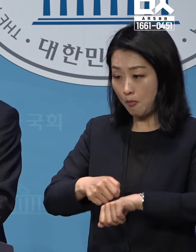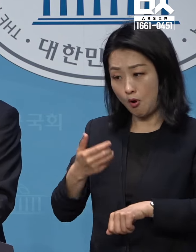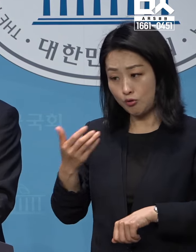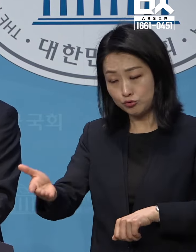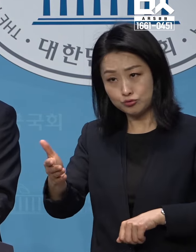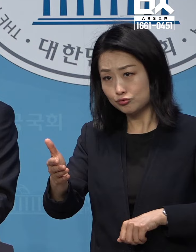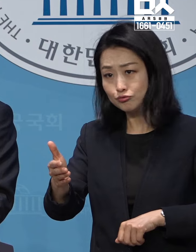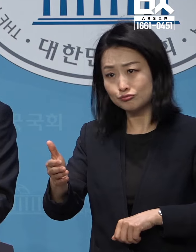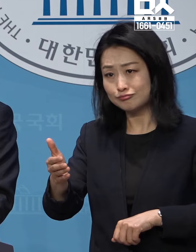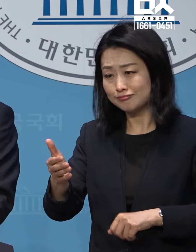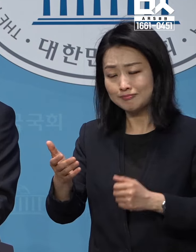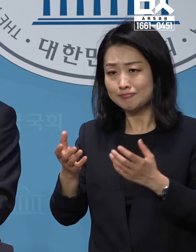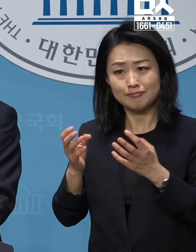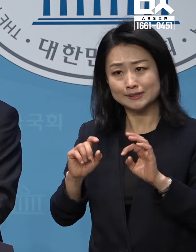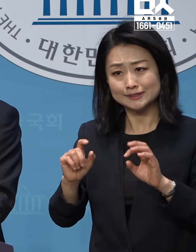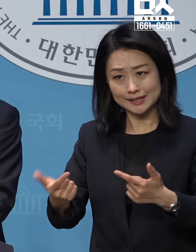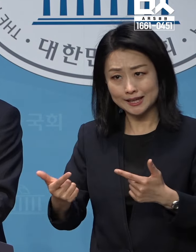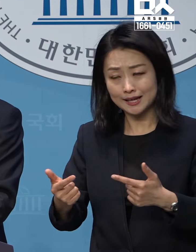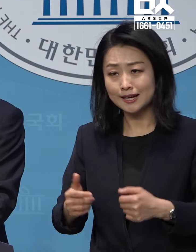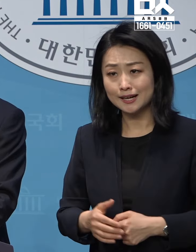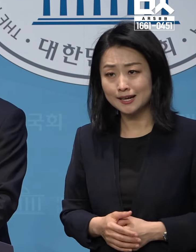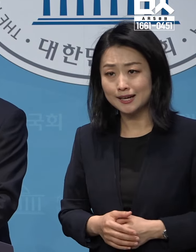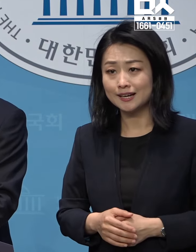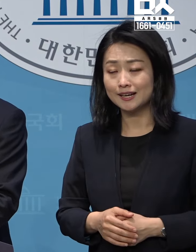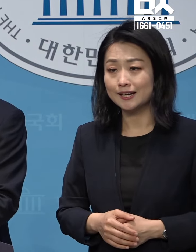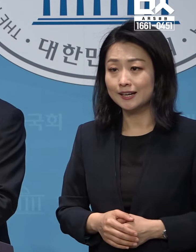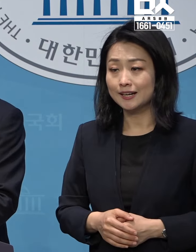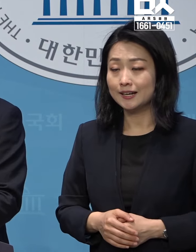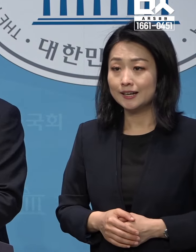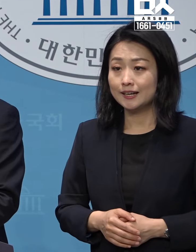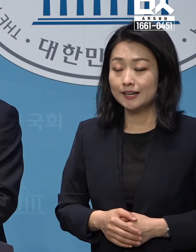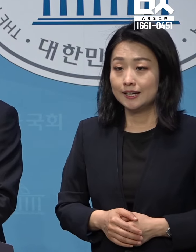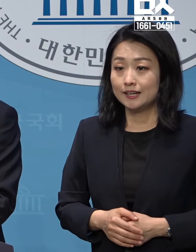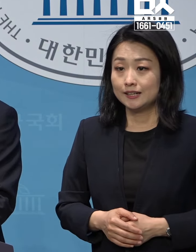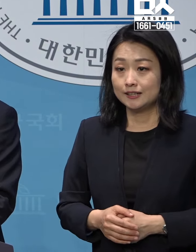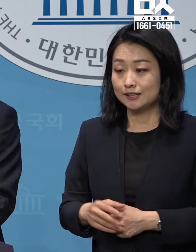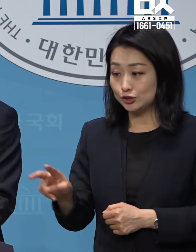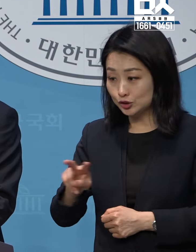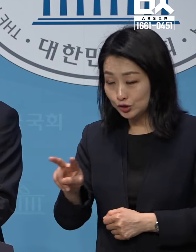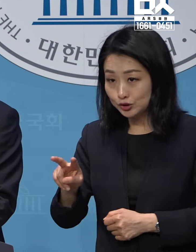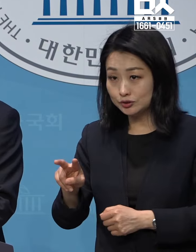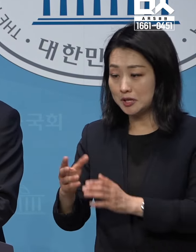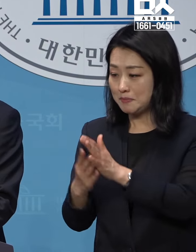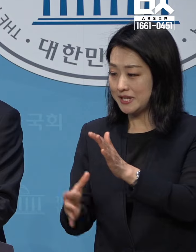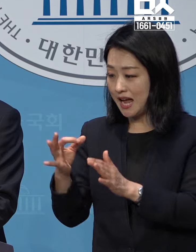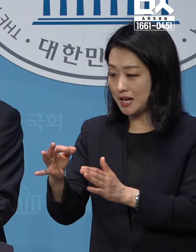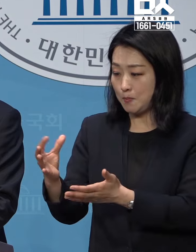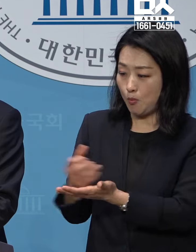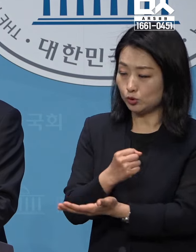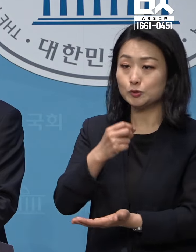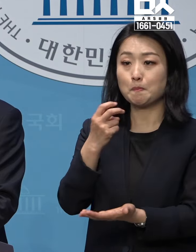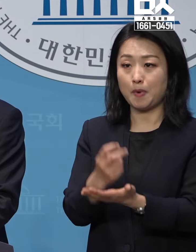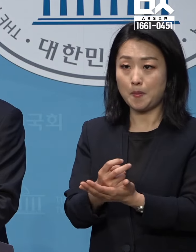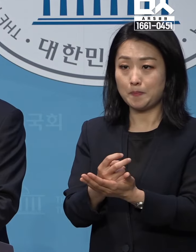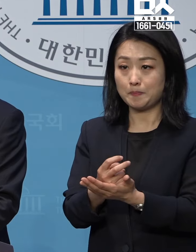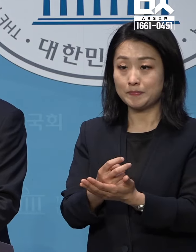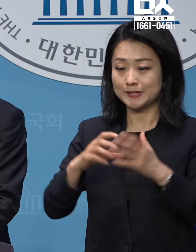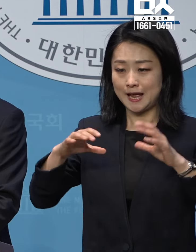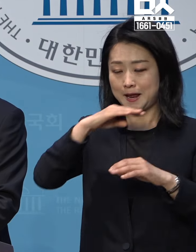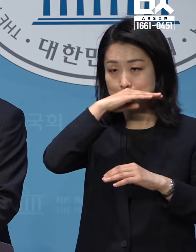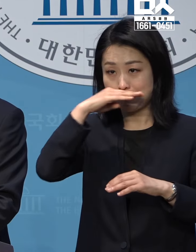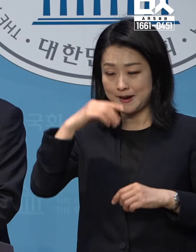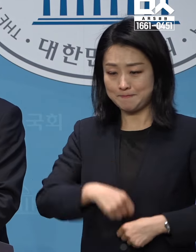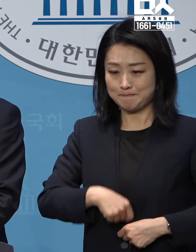단죄받았다고 생각하는 국민들은 그리 많지가 않습니다. 전두환, 노태우 비자금 몰수법이 헌정질서를 바로잡고